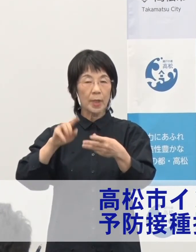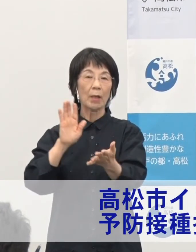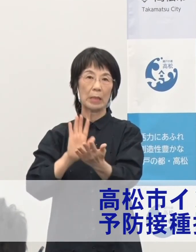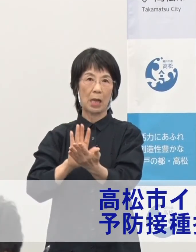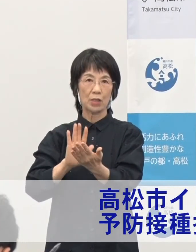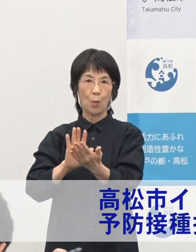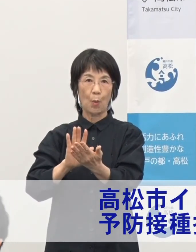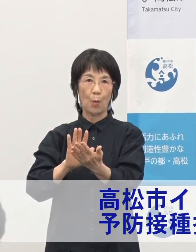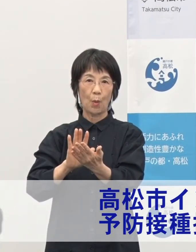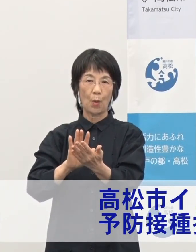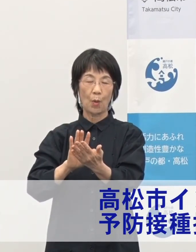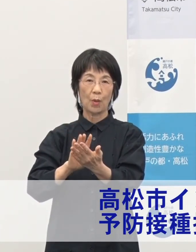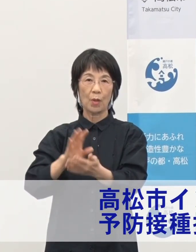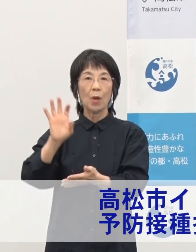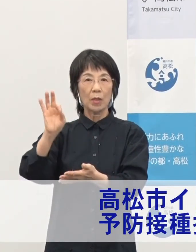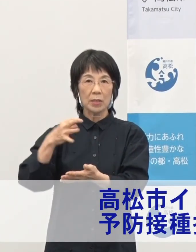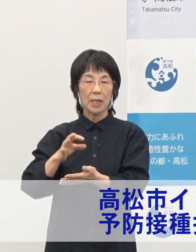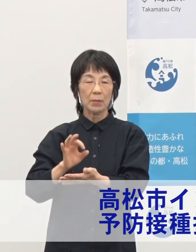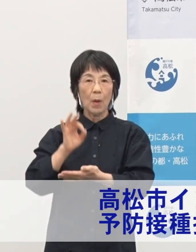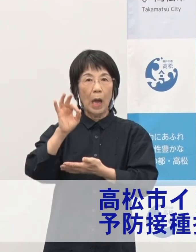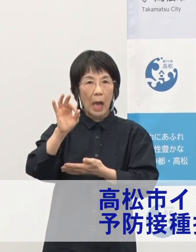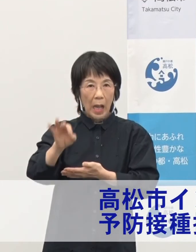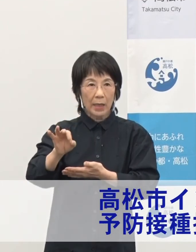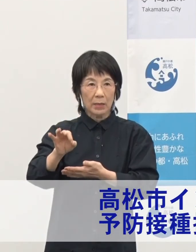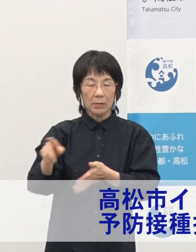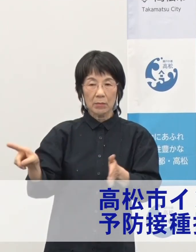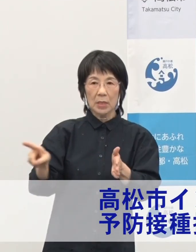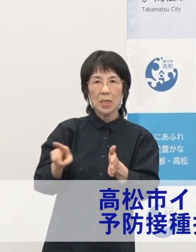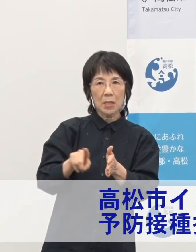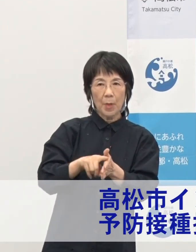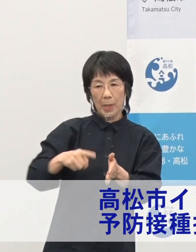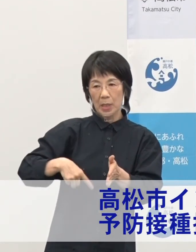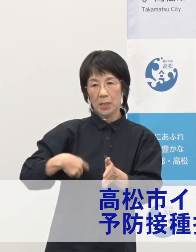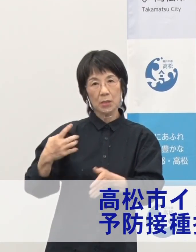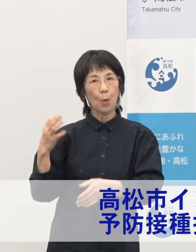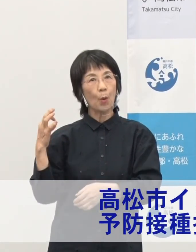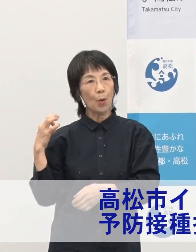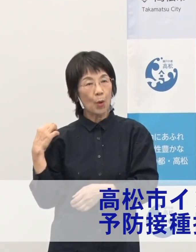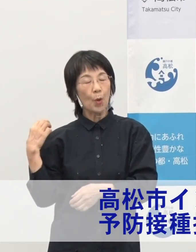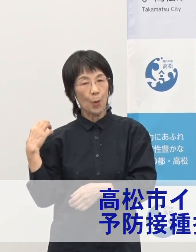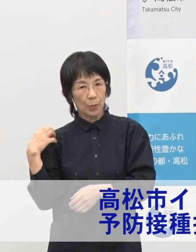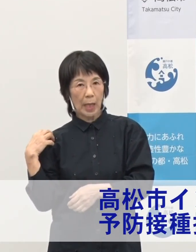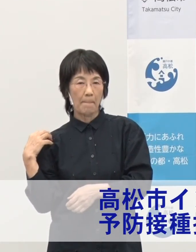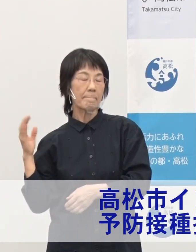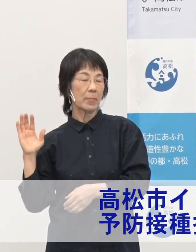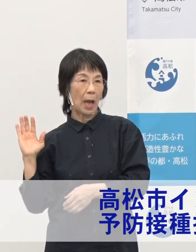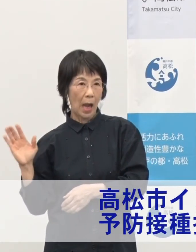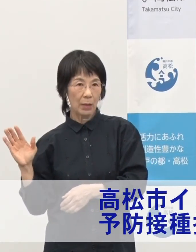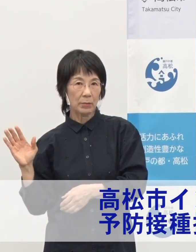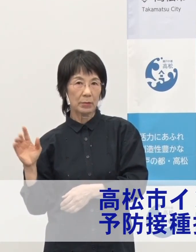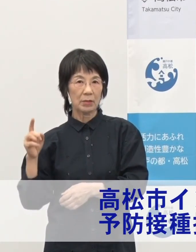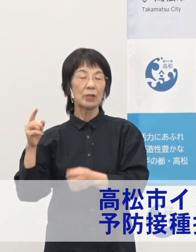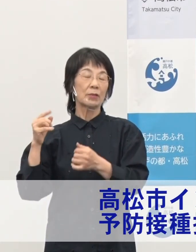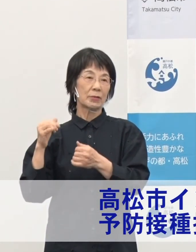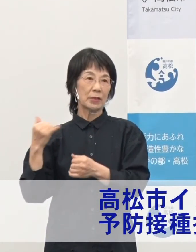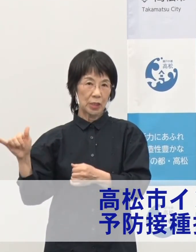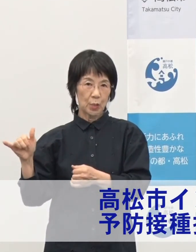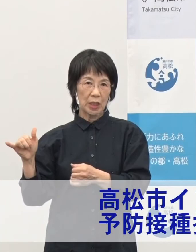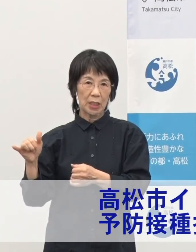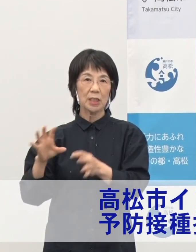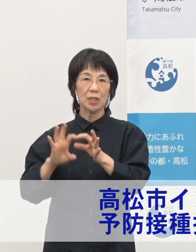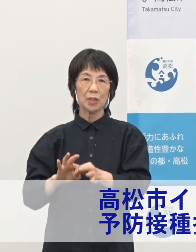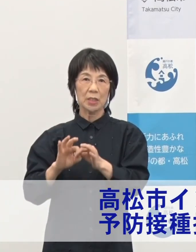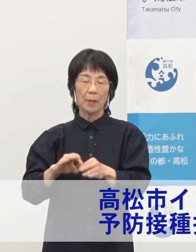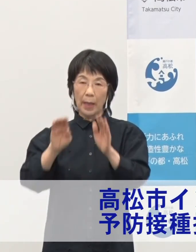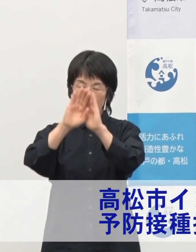ます課税世帯など従来自己負担額がかかっていた方にはその事故2学負担額について